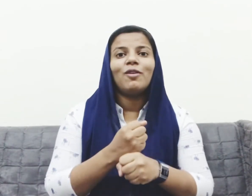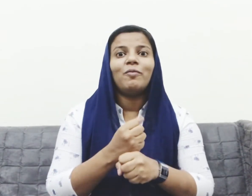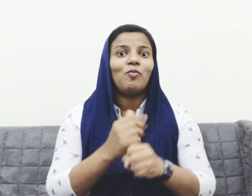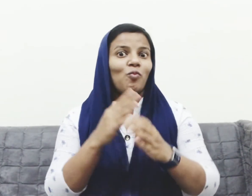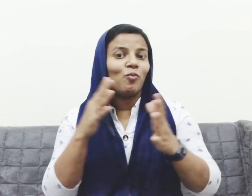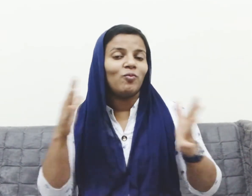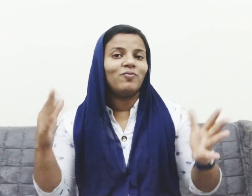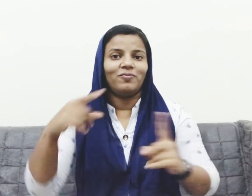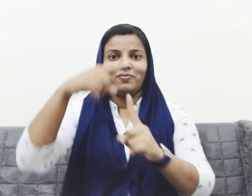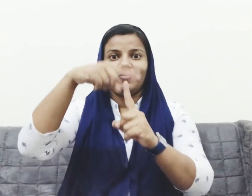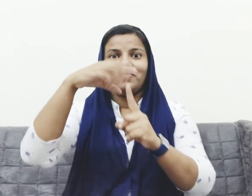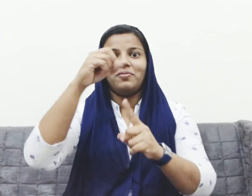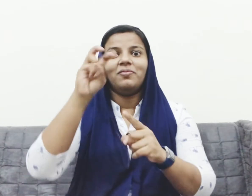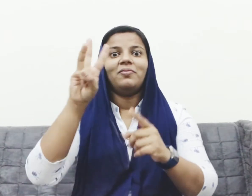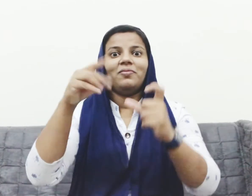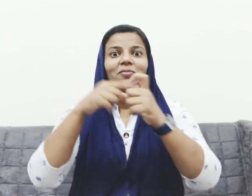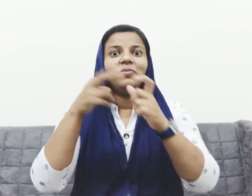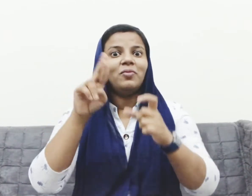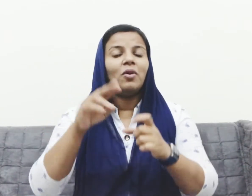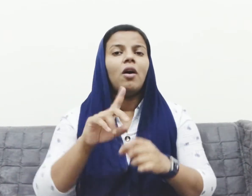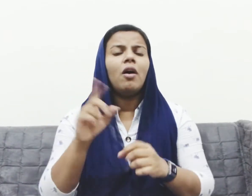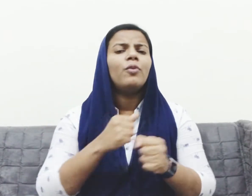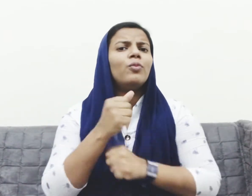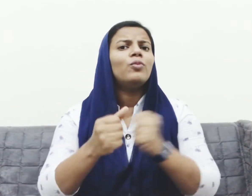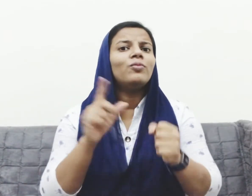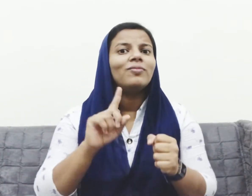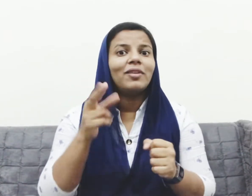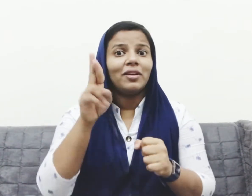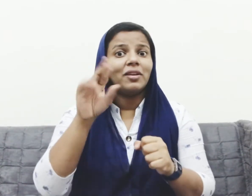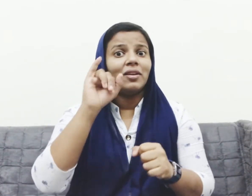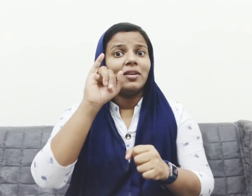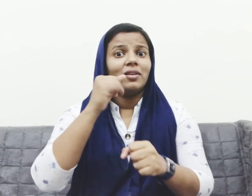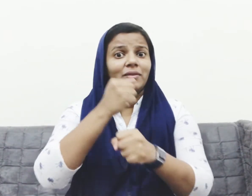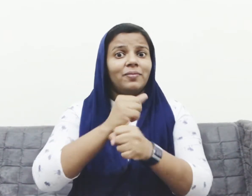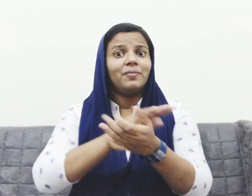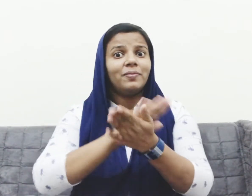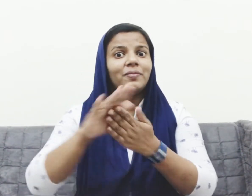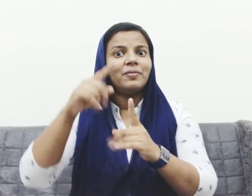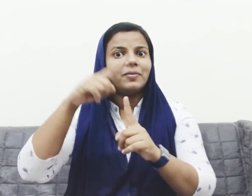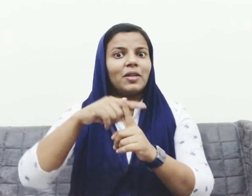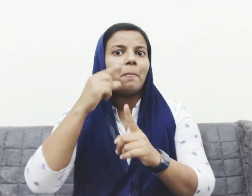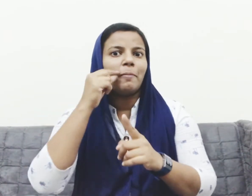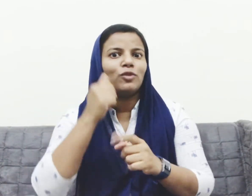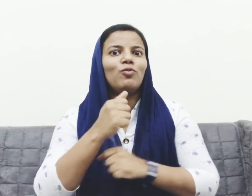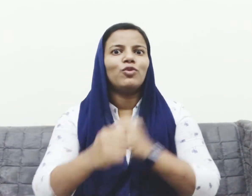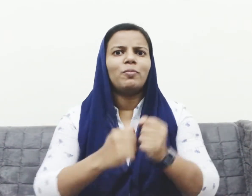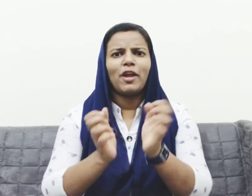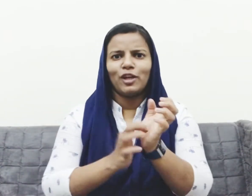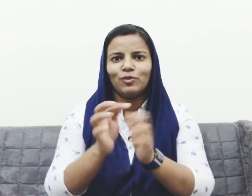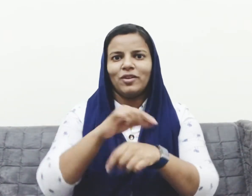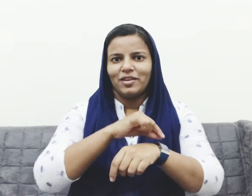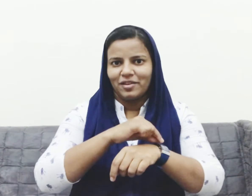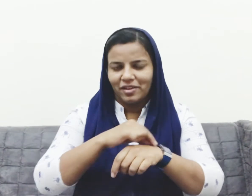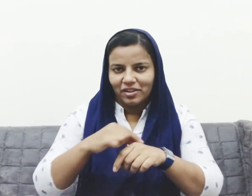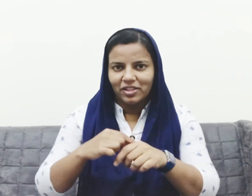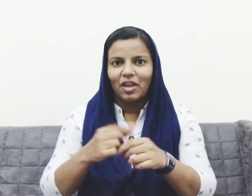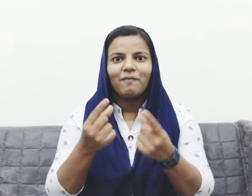അതൊരു വലിയ ഗോപുരം പോലെ അവിടേക്ക് ആരോടിച്ചിലും. നീതിമാൻ, നീതിമാൻ എന്ന് പറഞ്ഞാൽ യേശു ക്രിസ്തുവിൻ്റെ രക്തത്താൽ വിലയ്ക്ക്